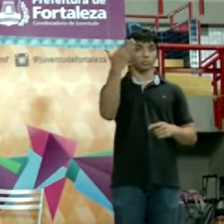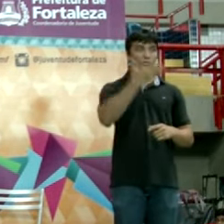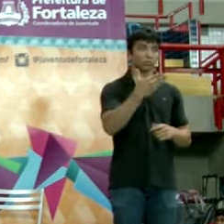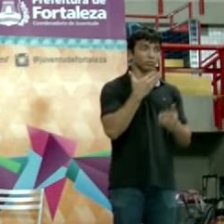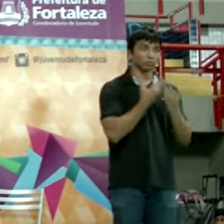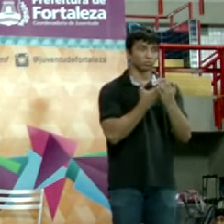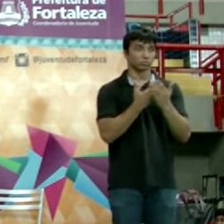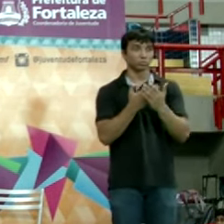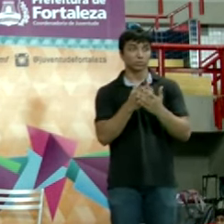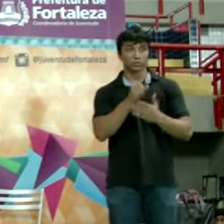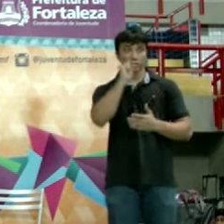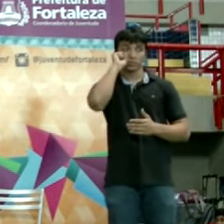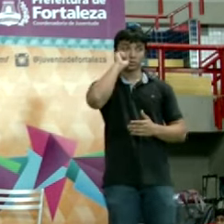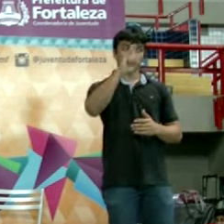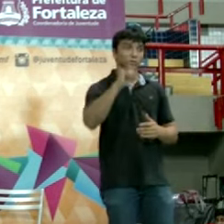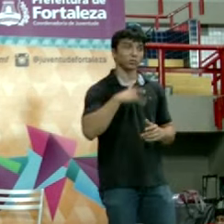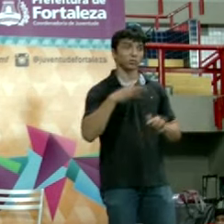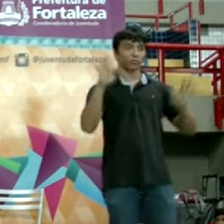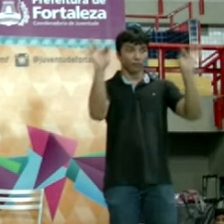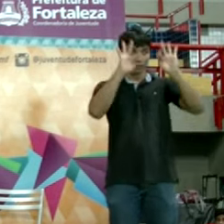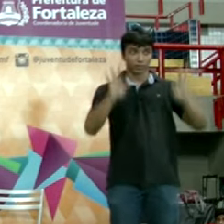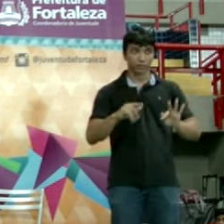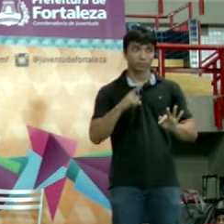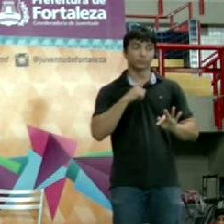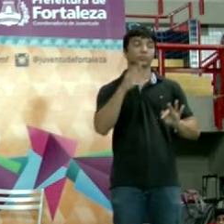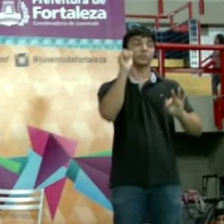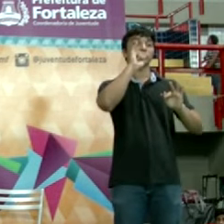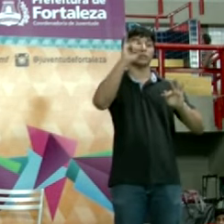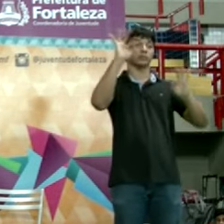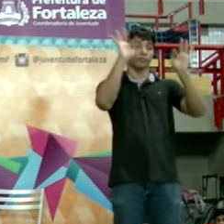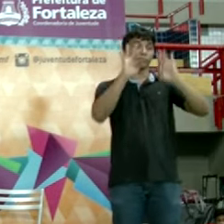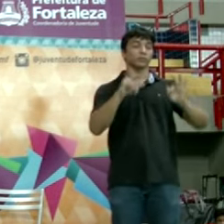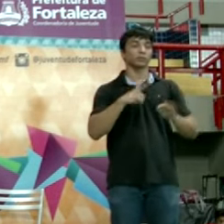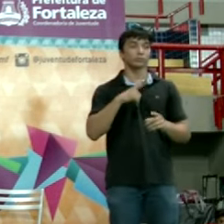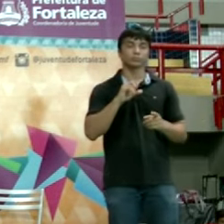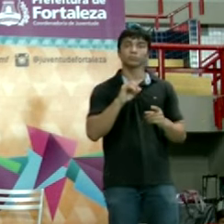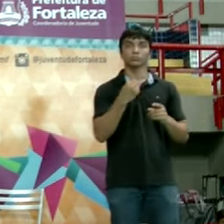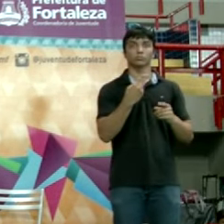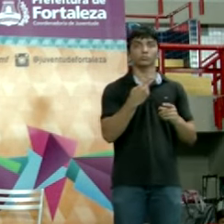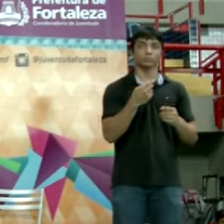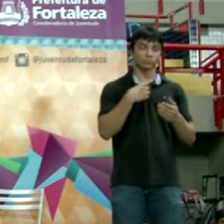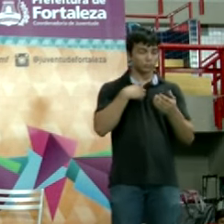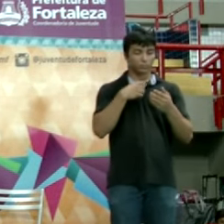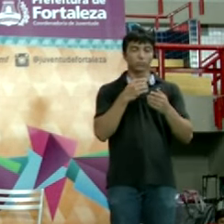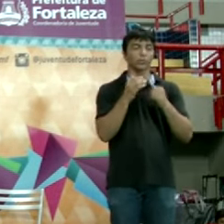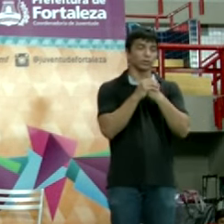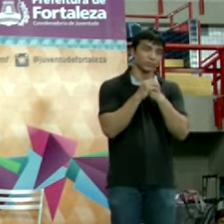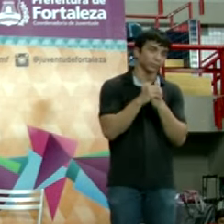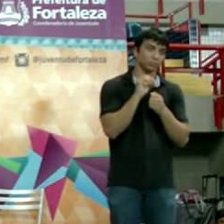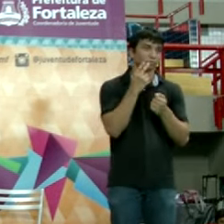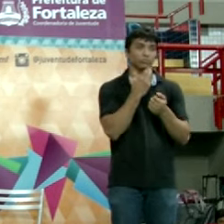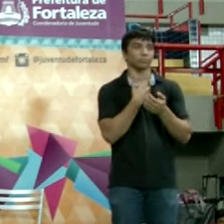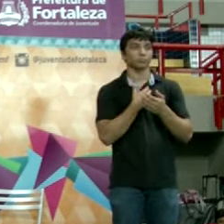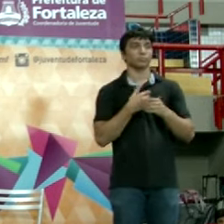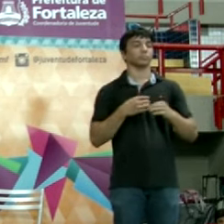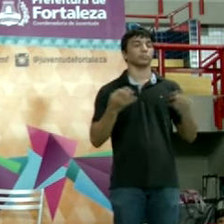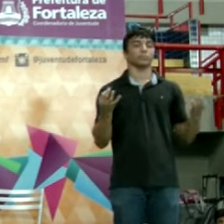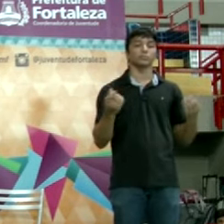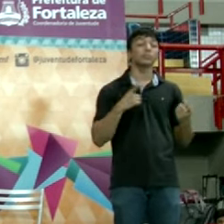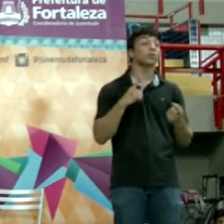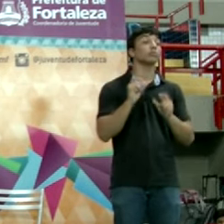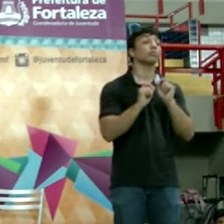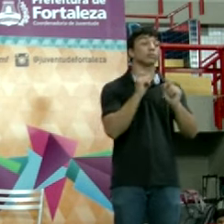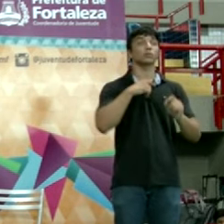cientificamente que quando você está feliz e quando você está meditando ou orando, rezando, são as